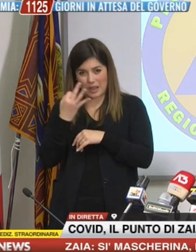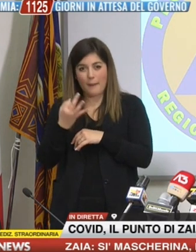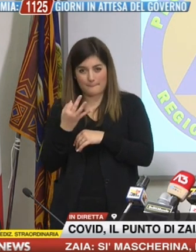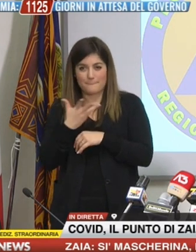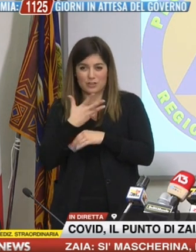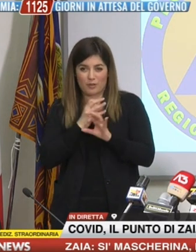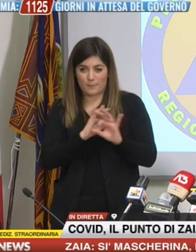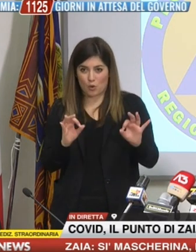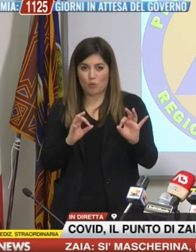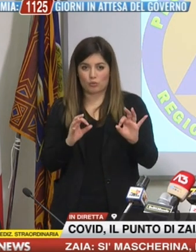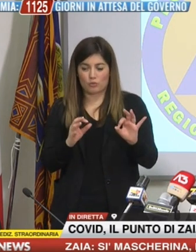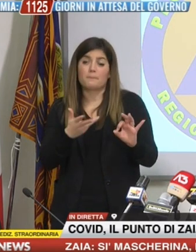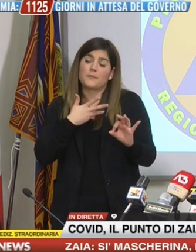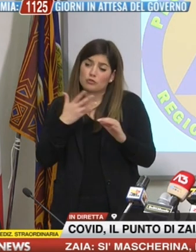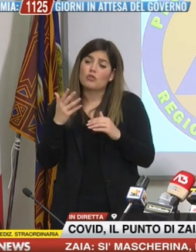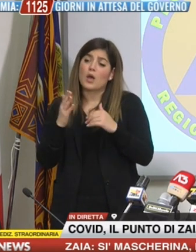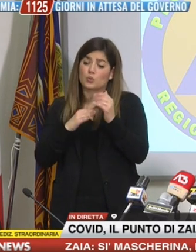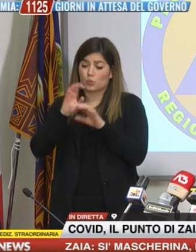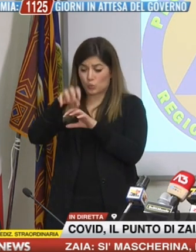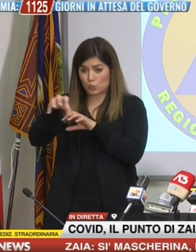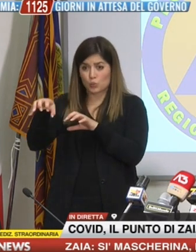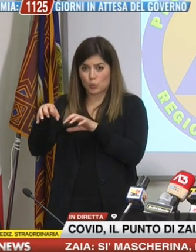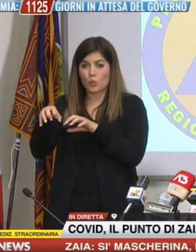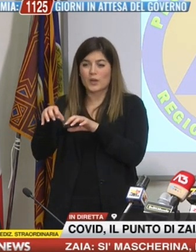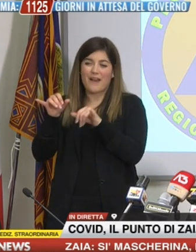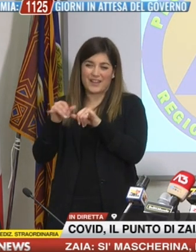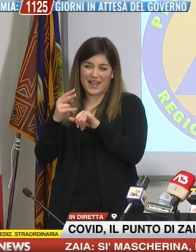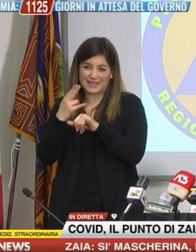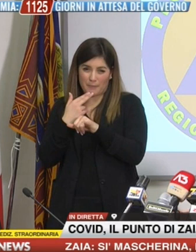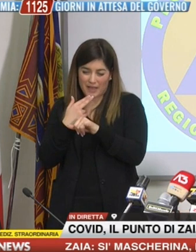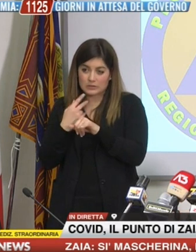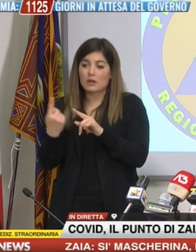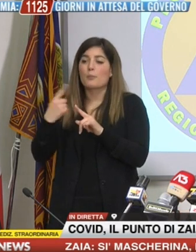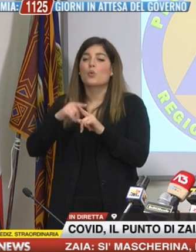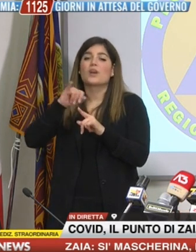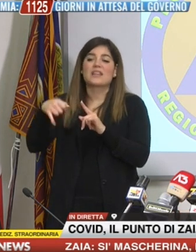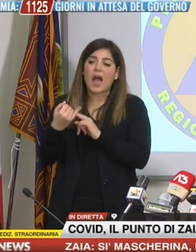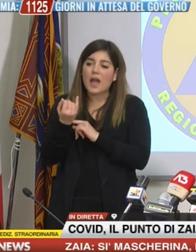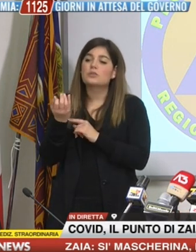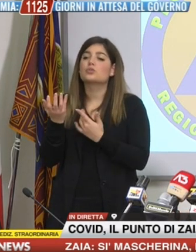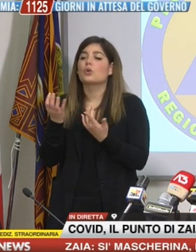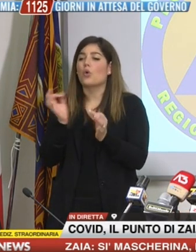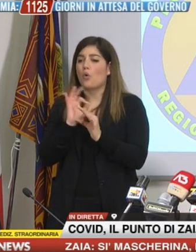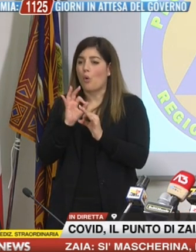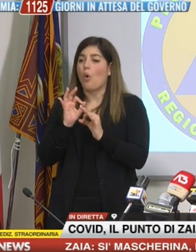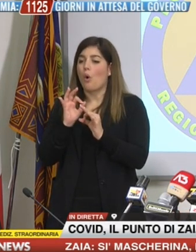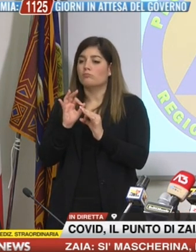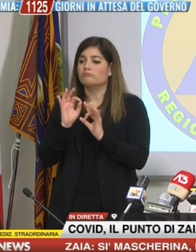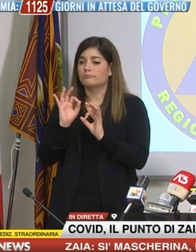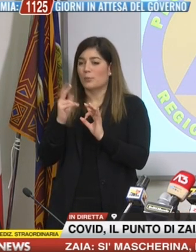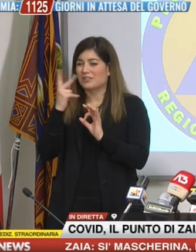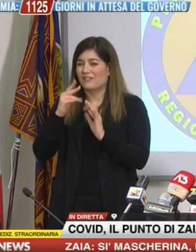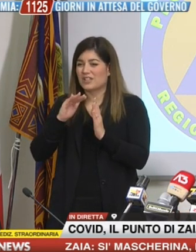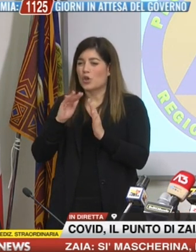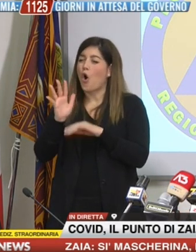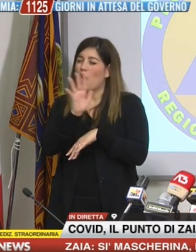sono delle strutture a Venezia, a Mestre, come ne ha trovate a Jesolo anche l'USL 4 orientale. Verificheranno e vedranno, insomma, ma questa